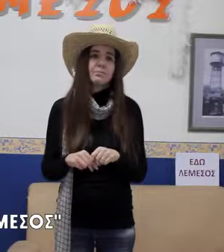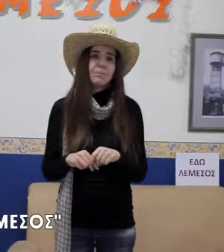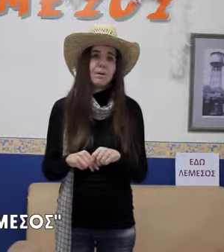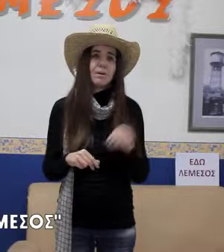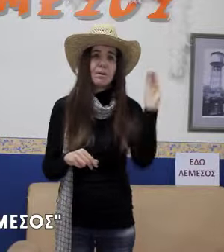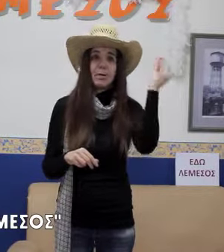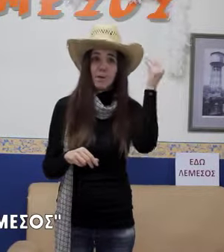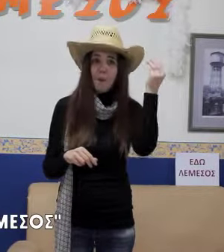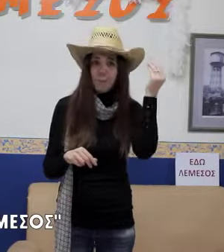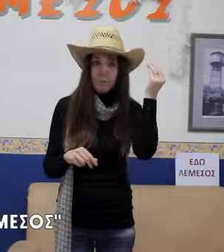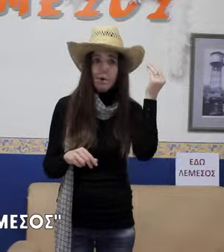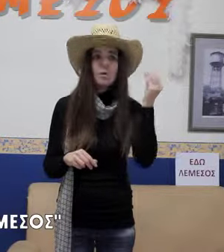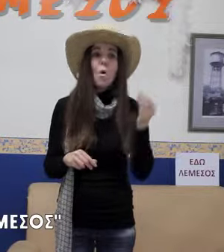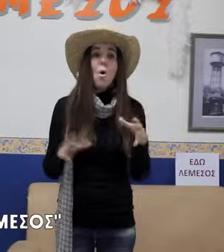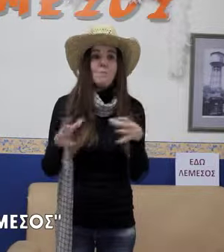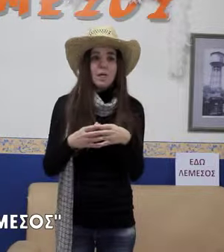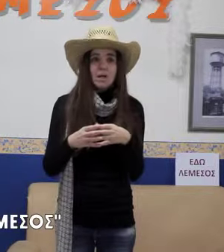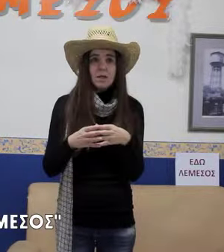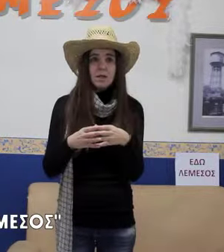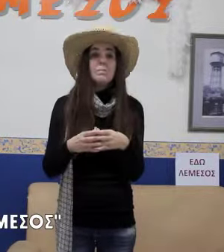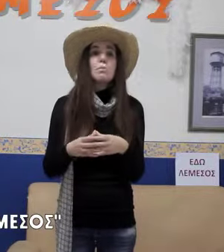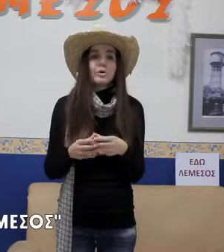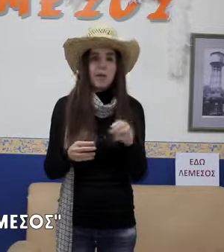Πολιτιστικός Όμιλος, Μοντέρνη Κερί.